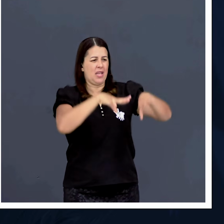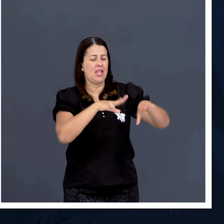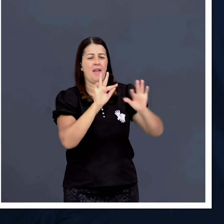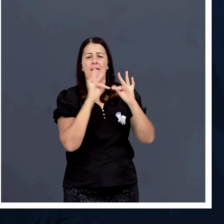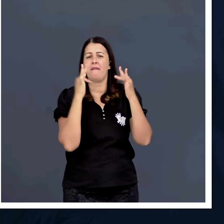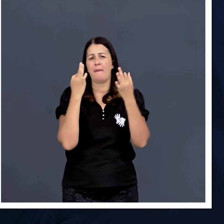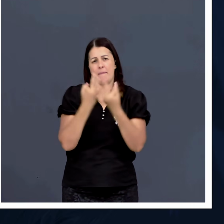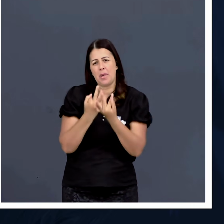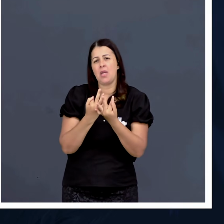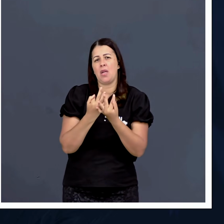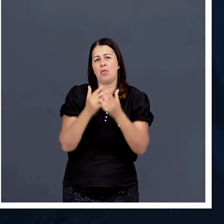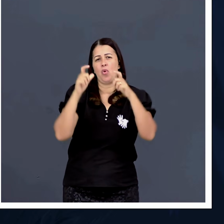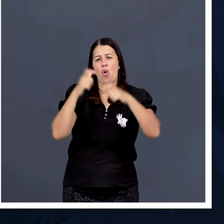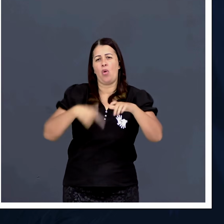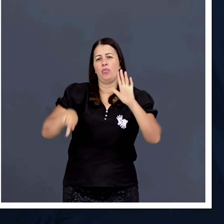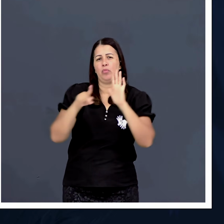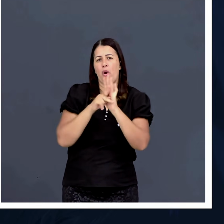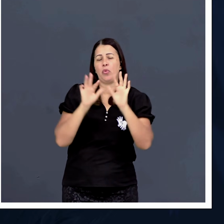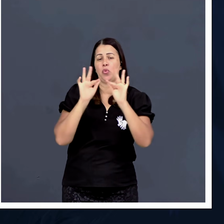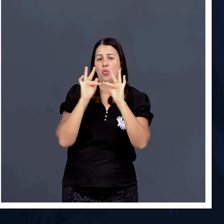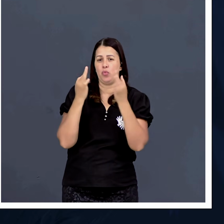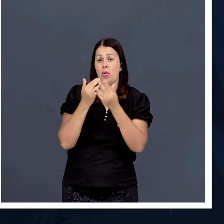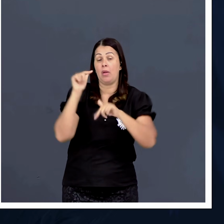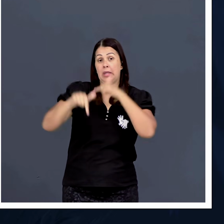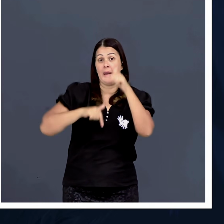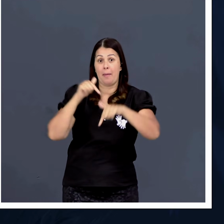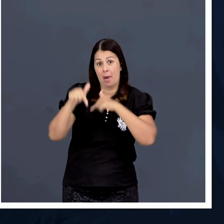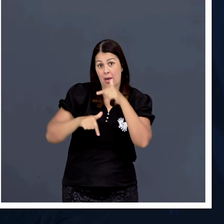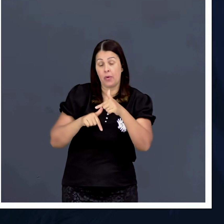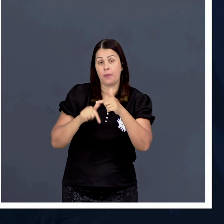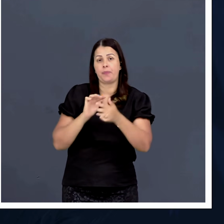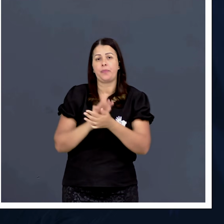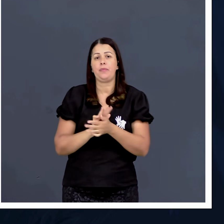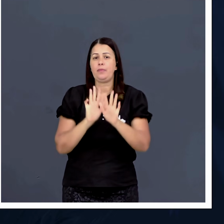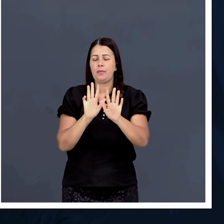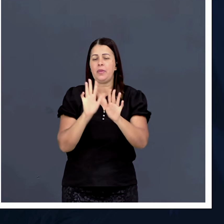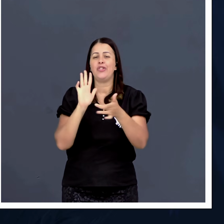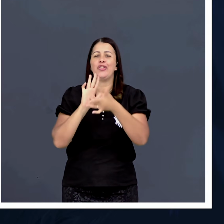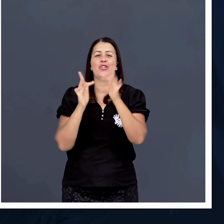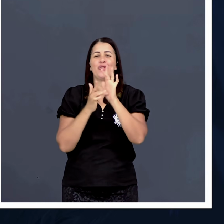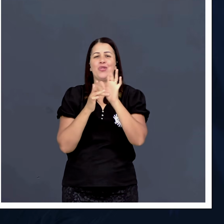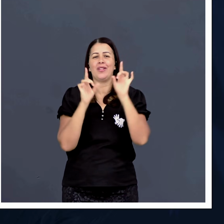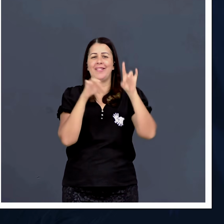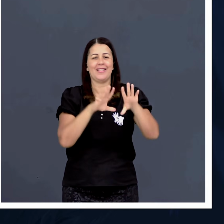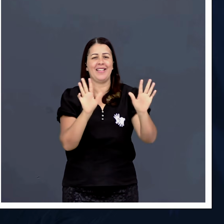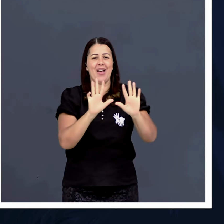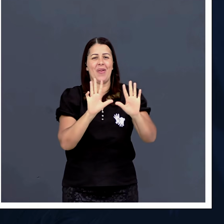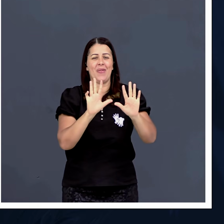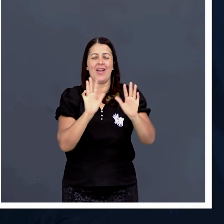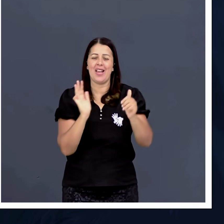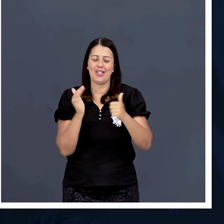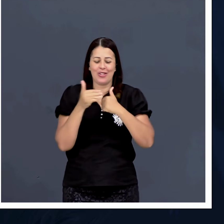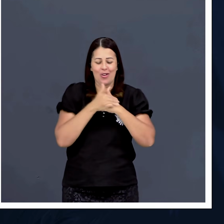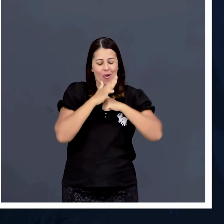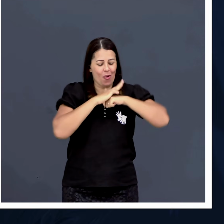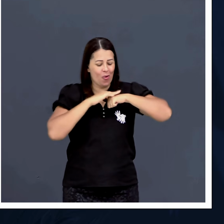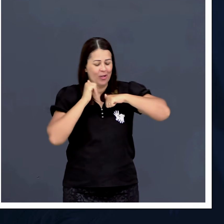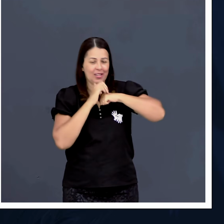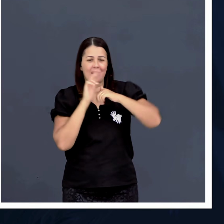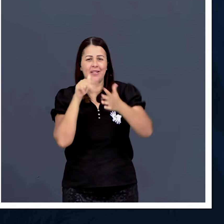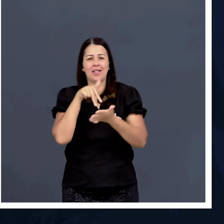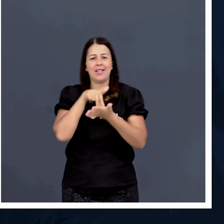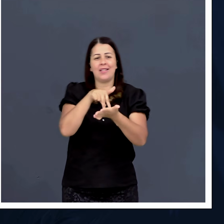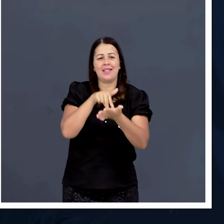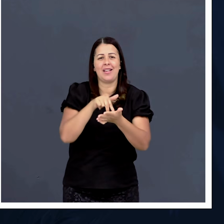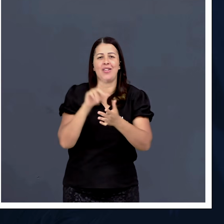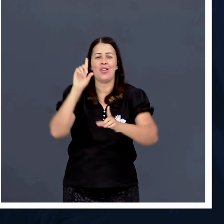sua família, no seu local de trabalho, mas Jesus não te rejeita, Ele te acolhe, te abraça e te põe de pé. Ele